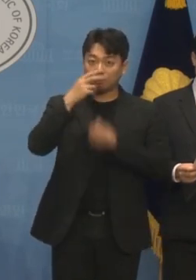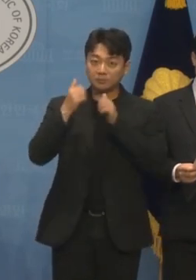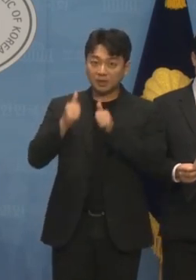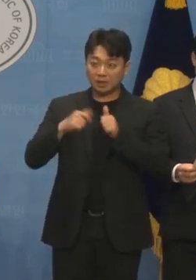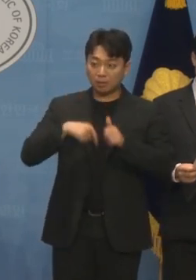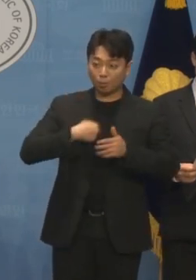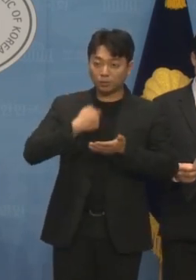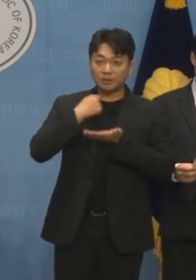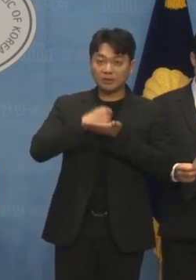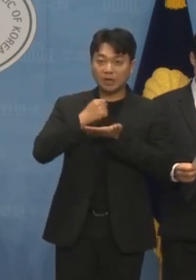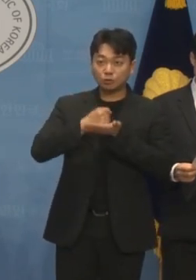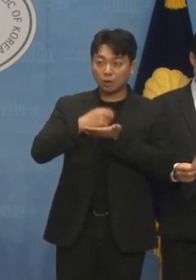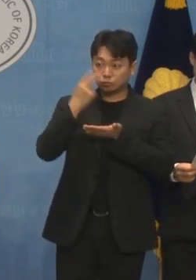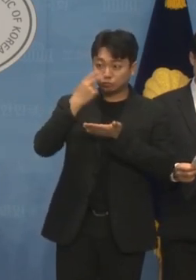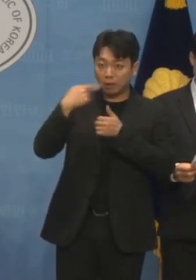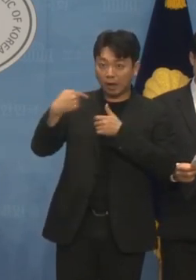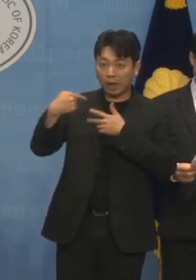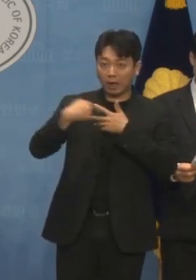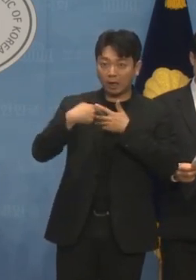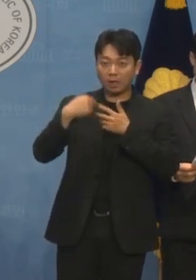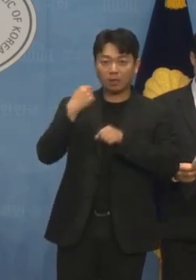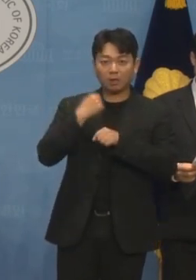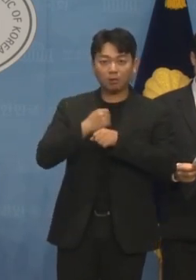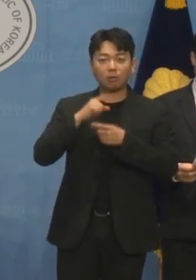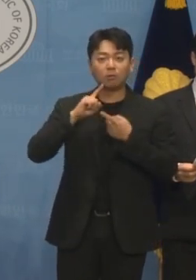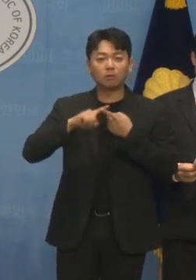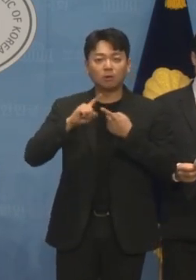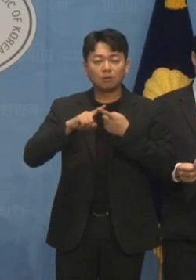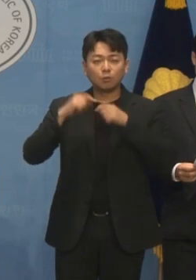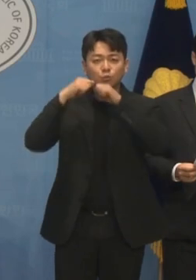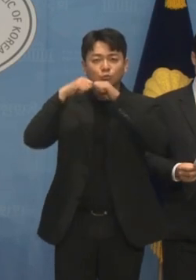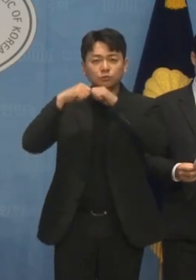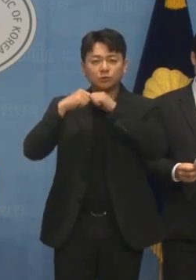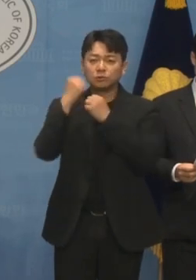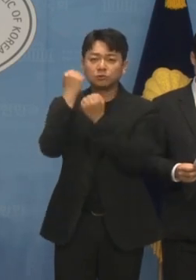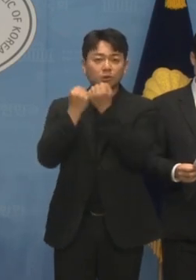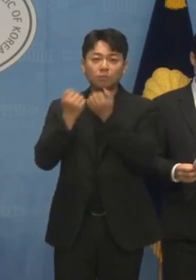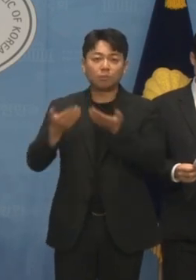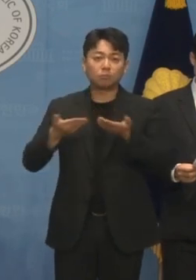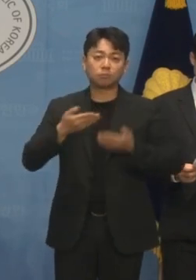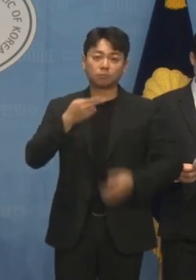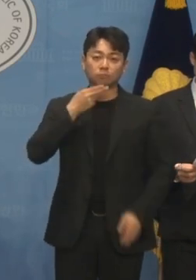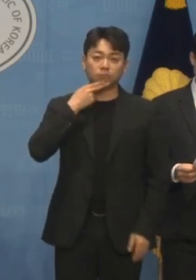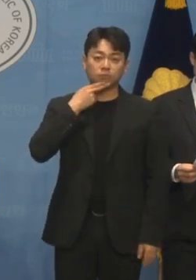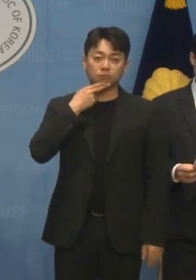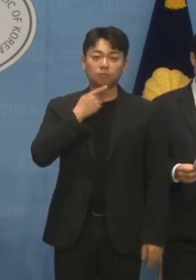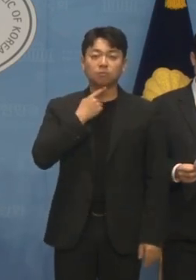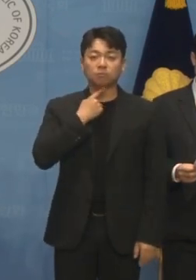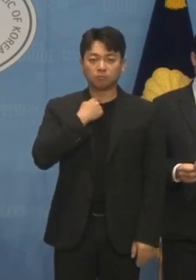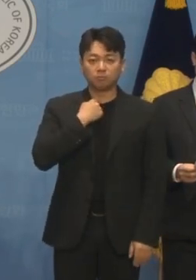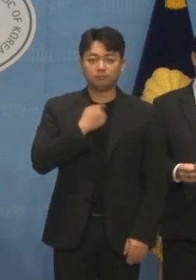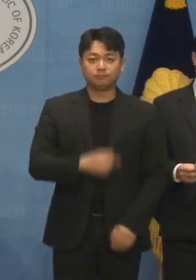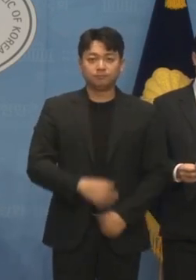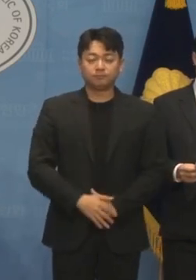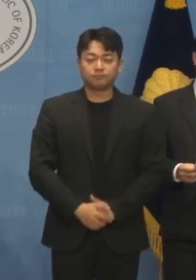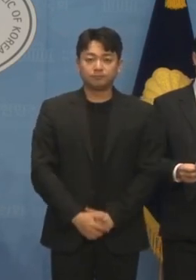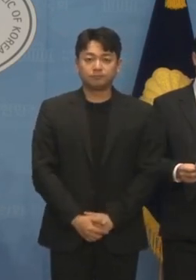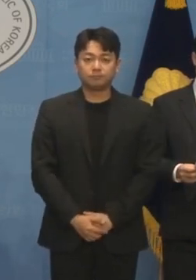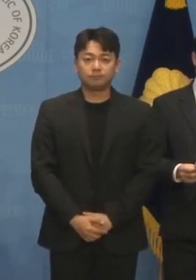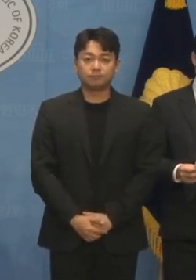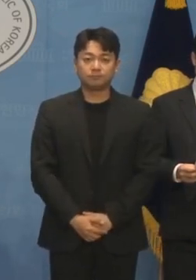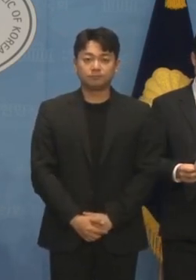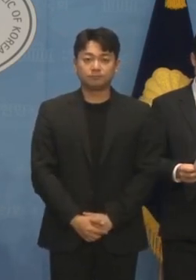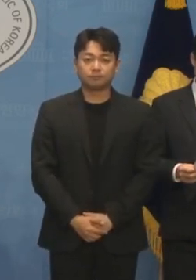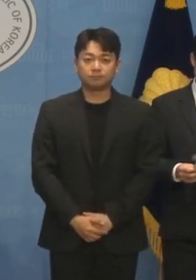계자를 왜 들여다 봤는지 구체적인 설명조차 없었답니다 이제는 더 이상